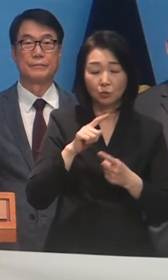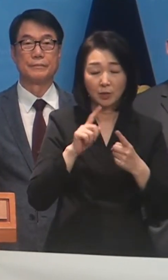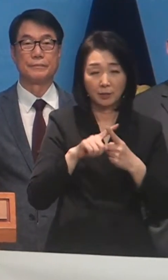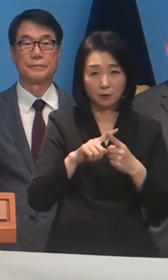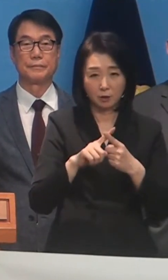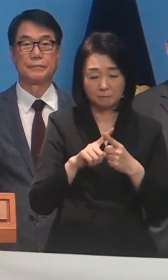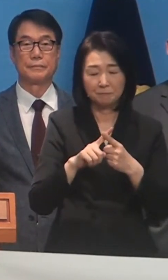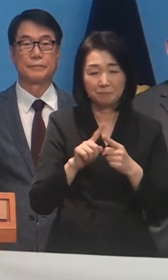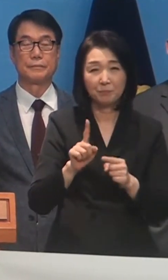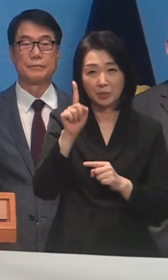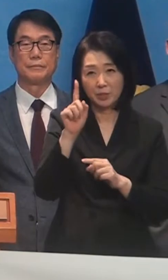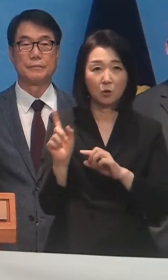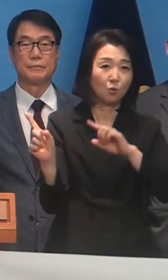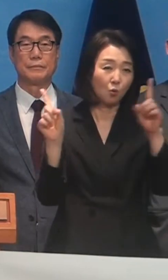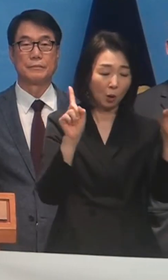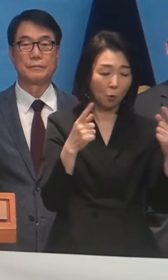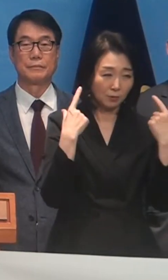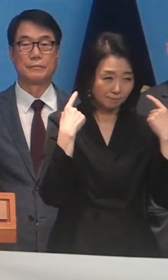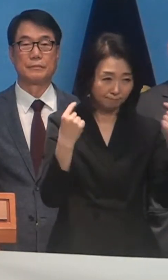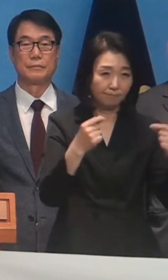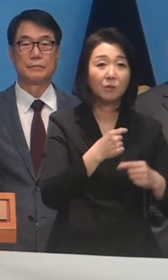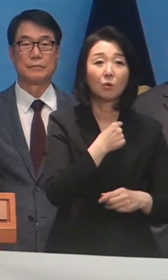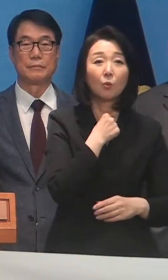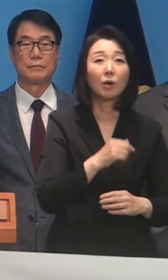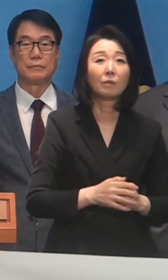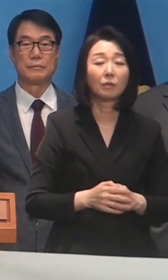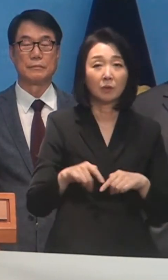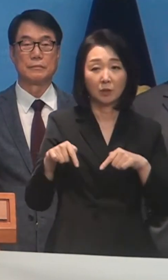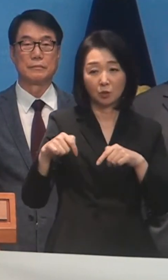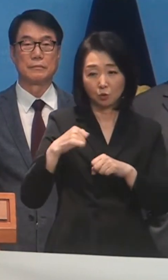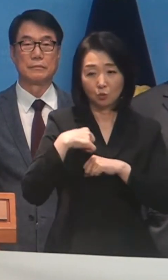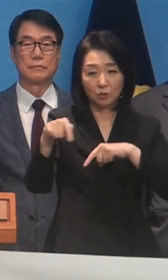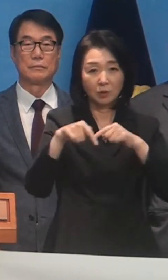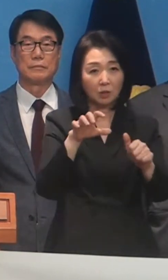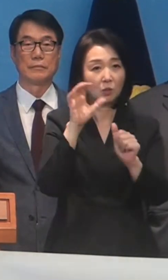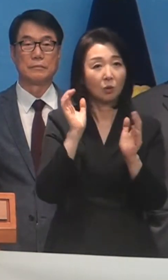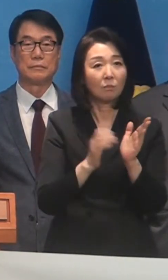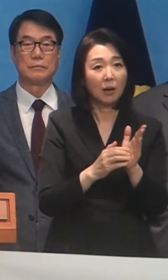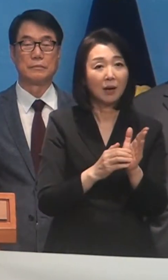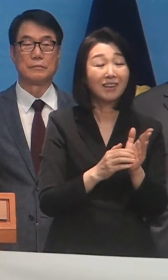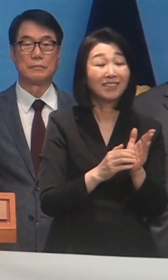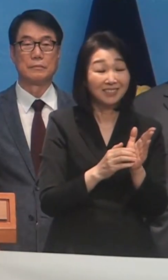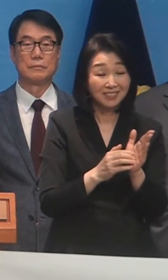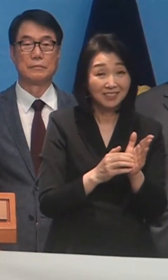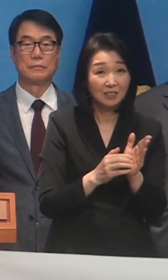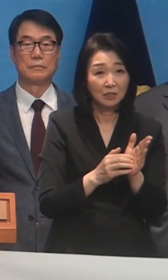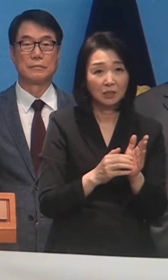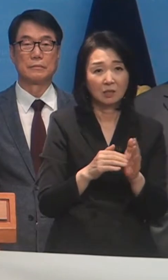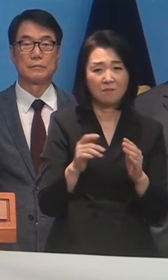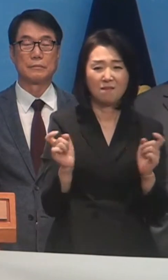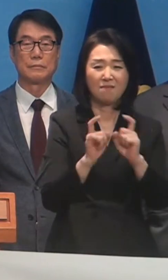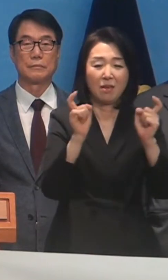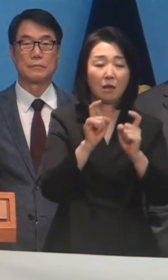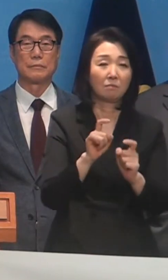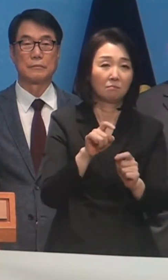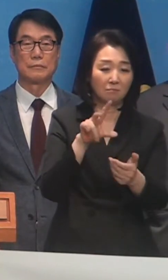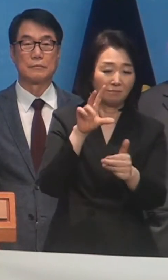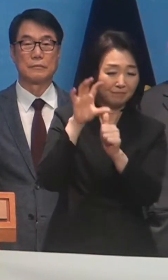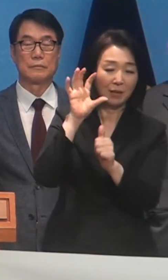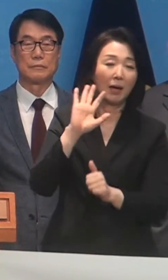회복을 일관되게 주장해왔습니다. 군을 정치적으로 이용하거나 정쟁의 수단으로 삼는 일이 없을